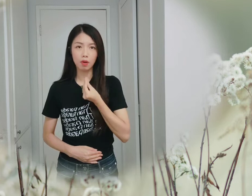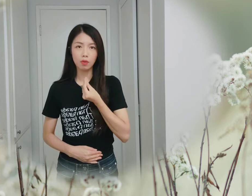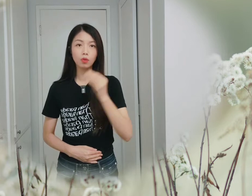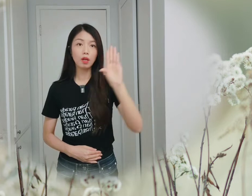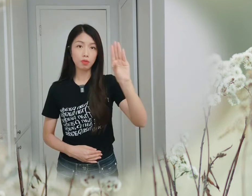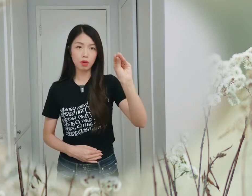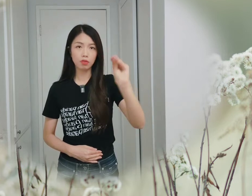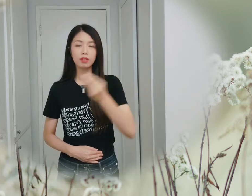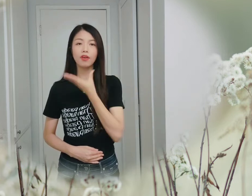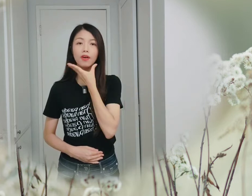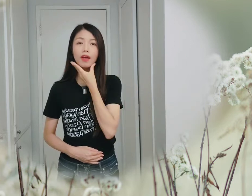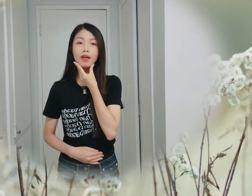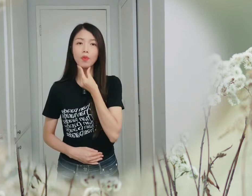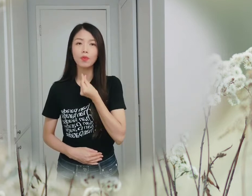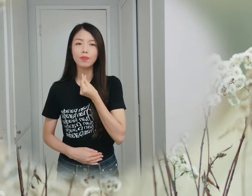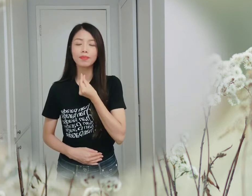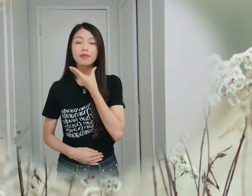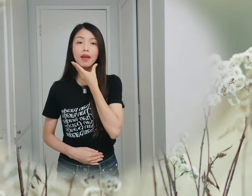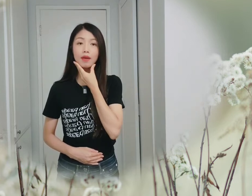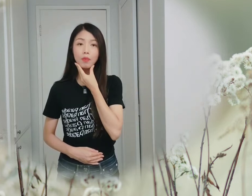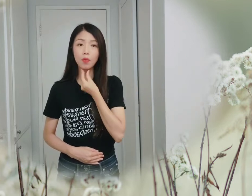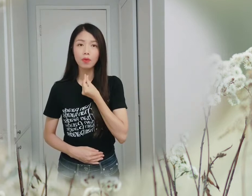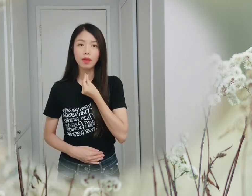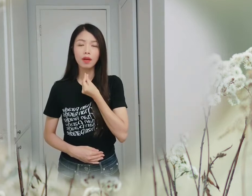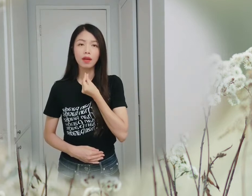내려오면서 손을 붙여주시는 거예요.